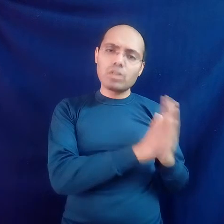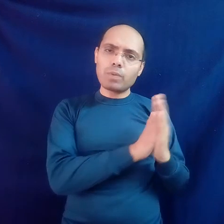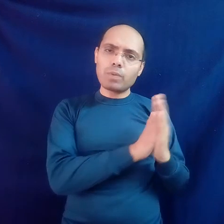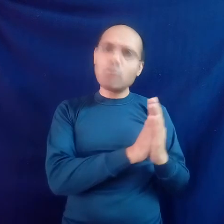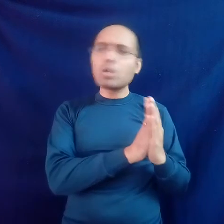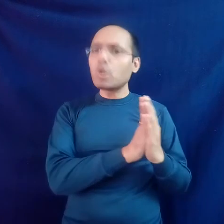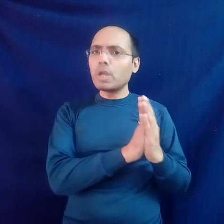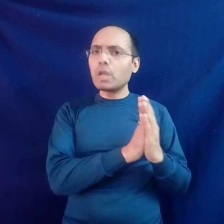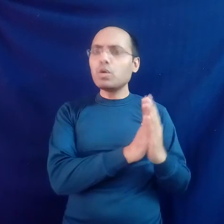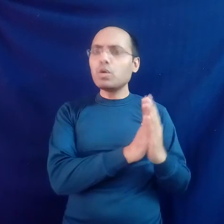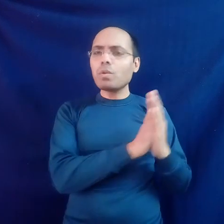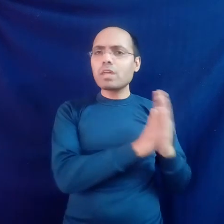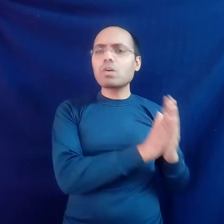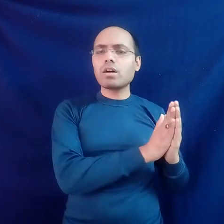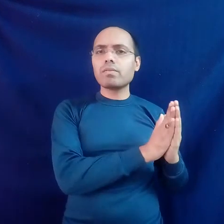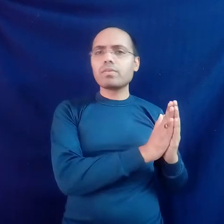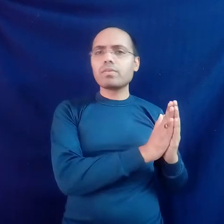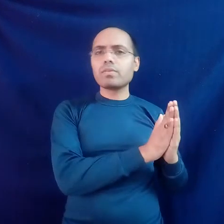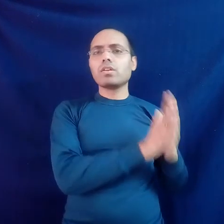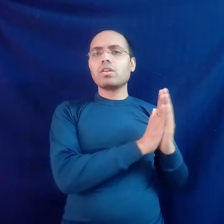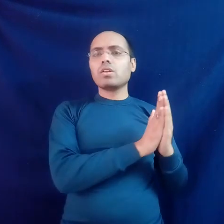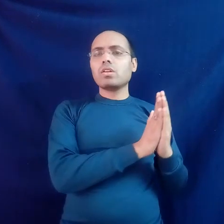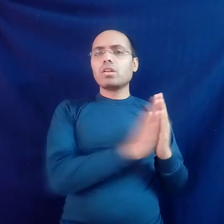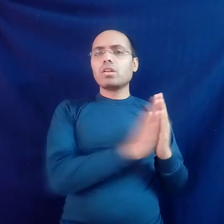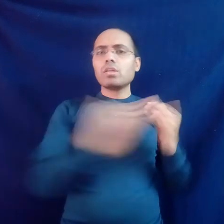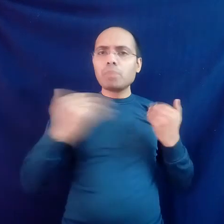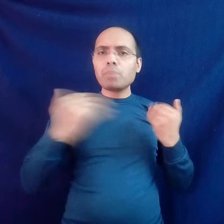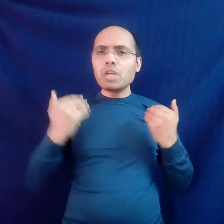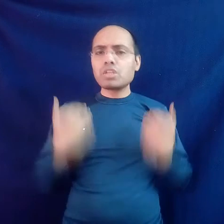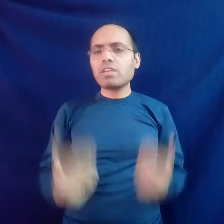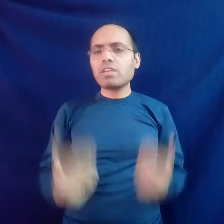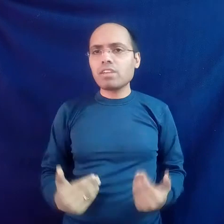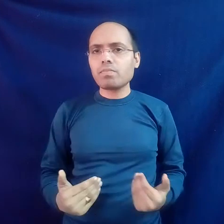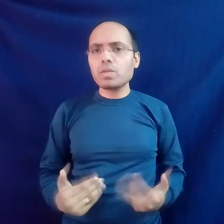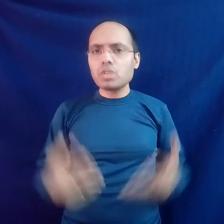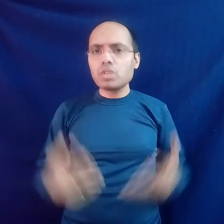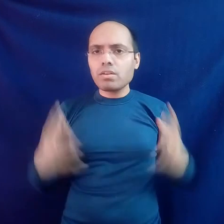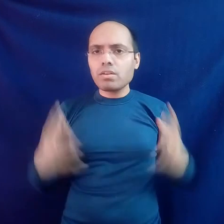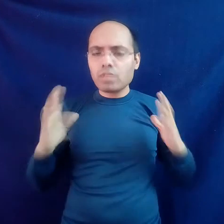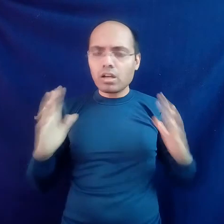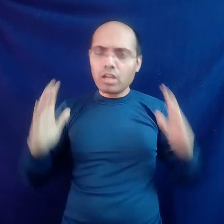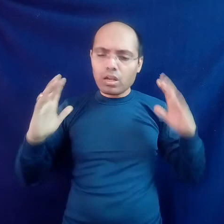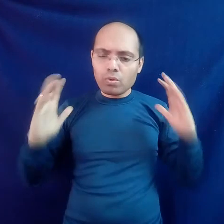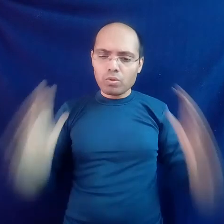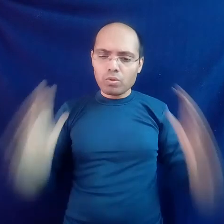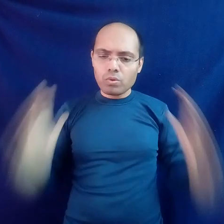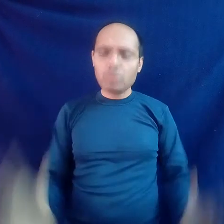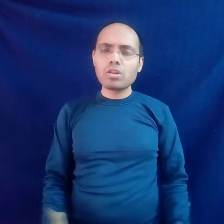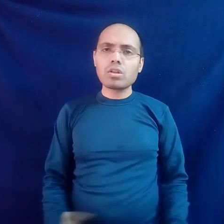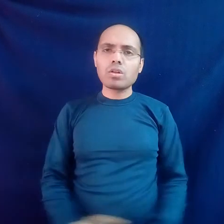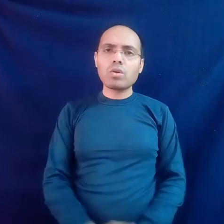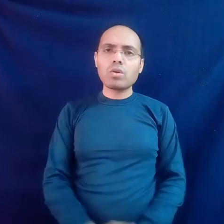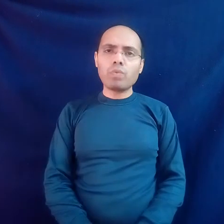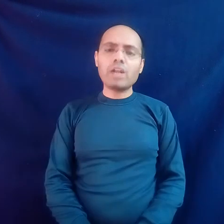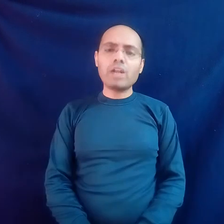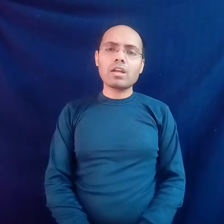अब Q = A × V मैंने क्यों कहा? ये शरीर है, इस शरीर का एक वेट है।